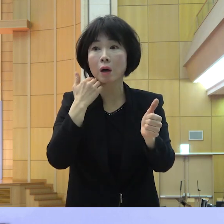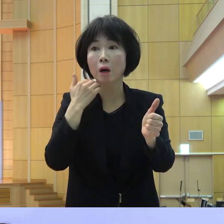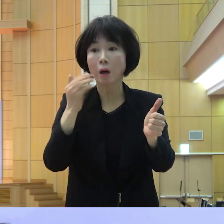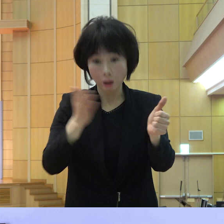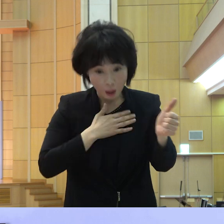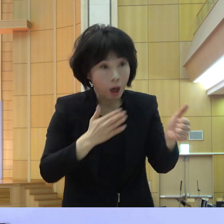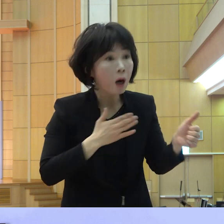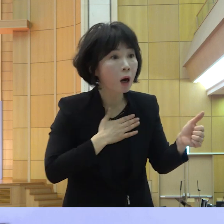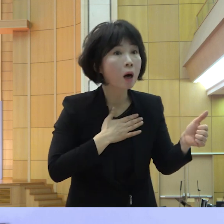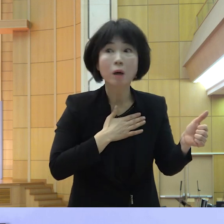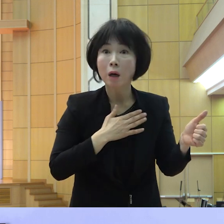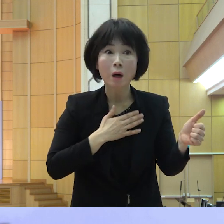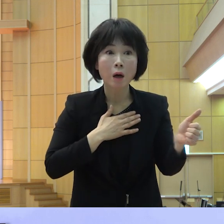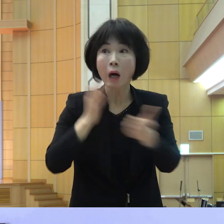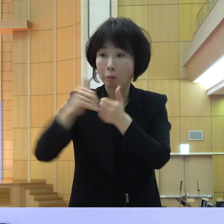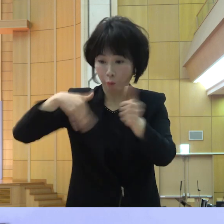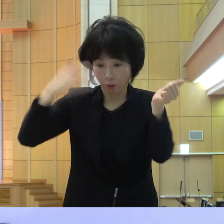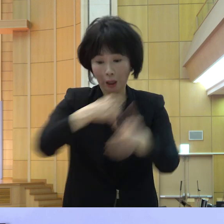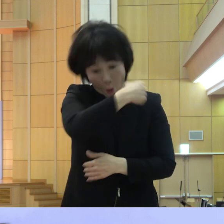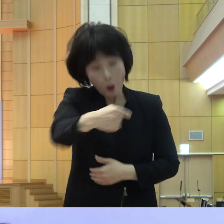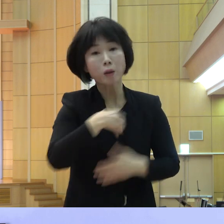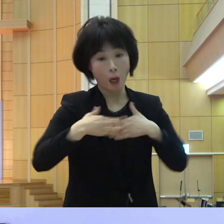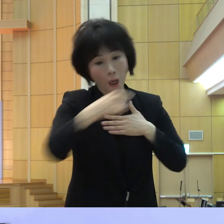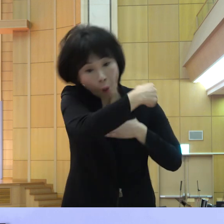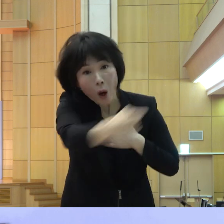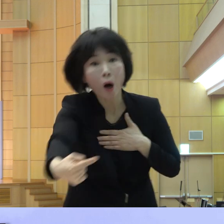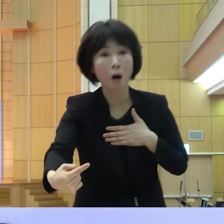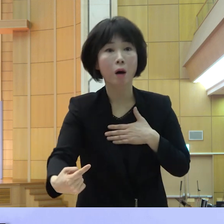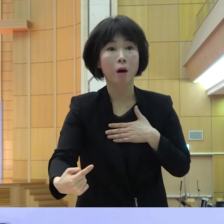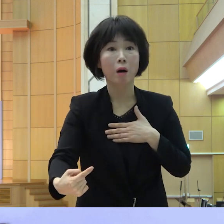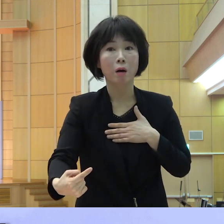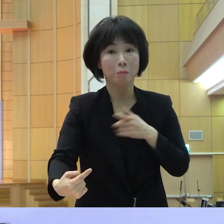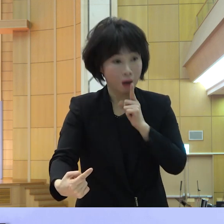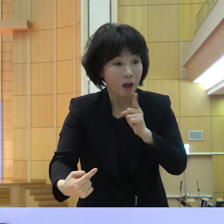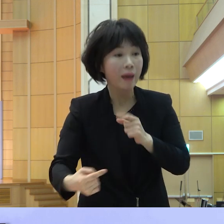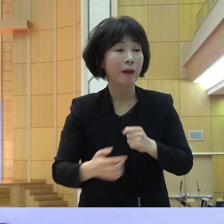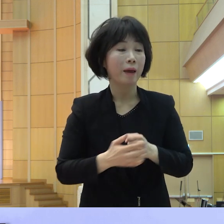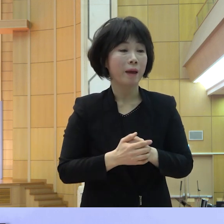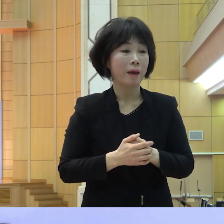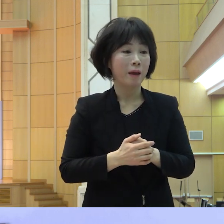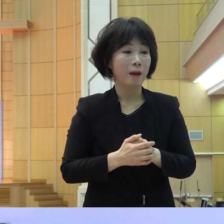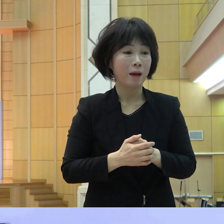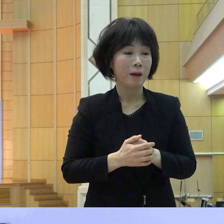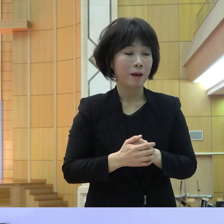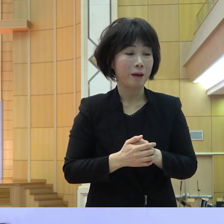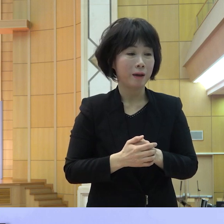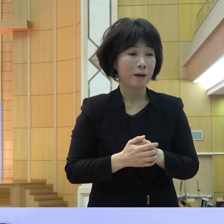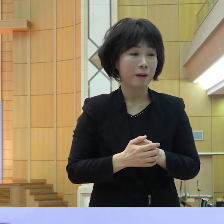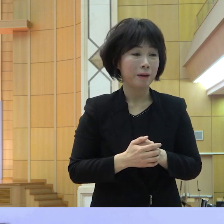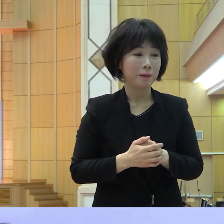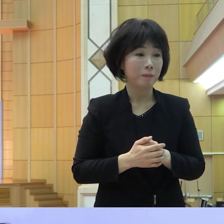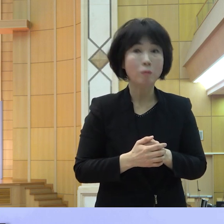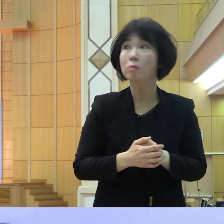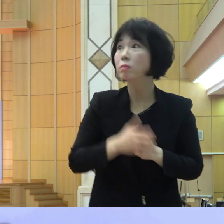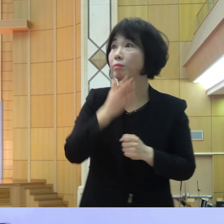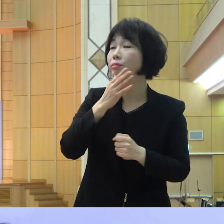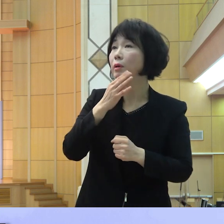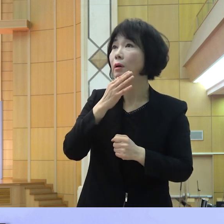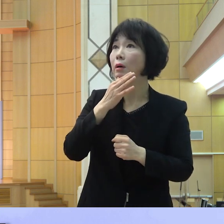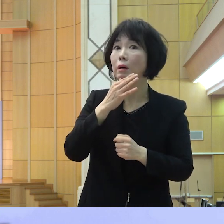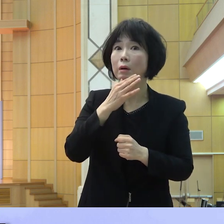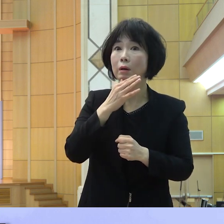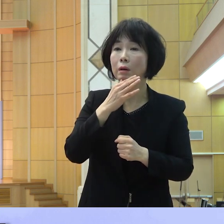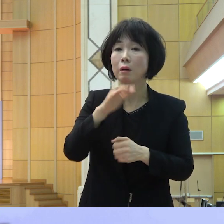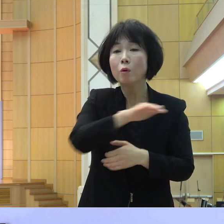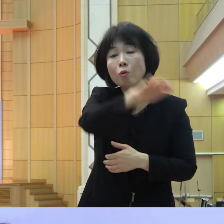영생하도록 있는 양식으로 일하라 그랬잖아요. 영생하는 양식으로 일하라. 28절에 보니까 저희가 묻되 우리가 어떻게 해야 하나님의